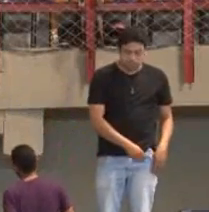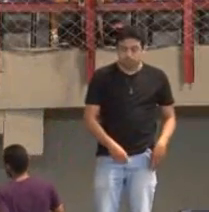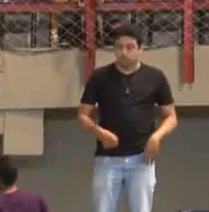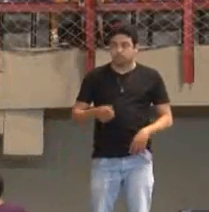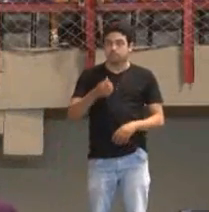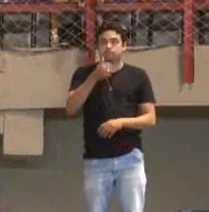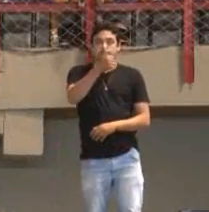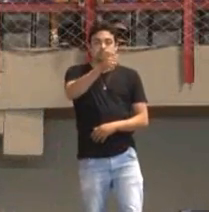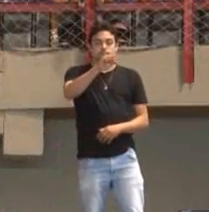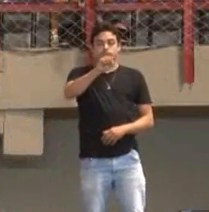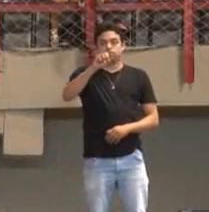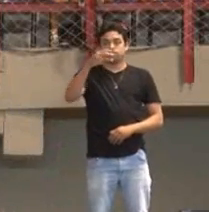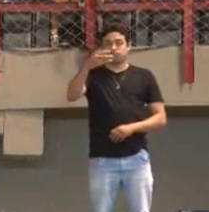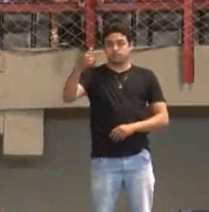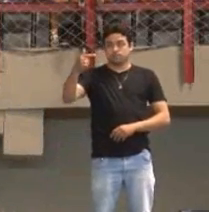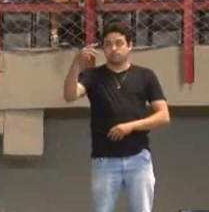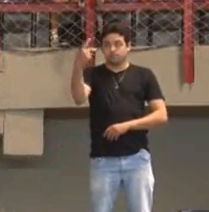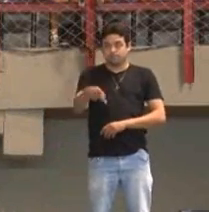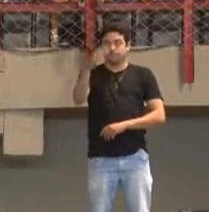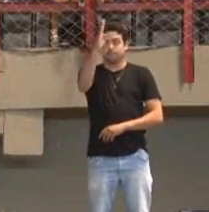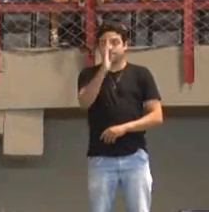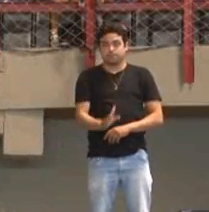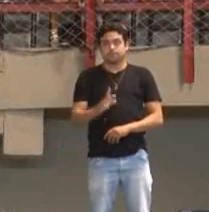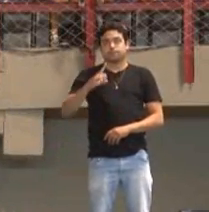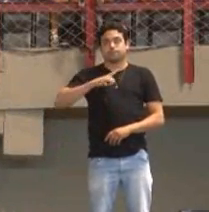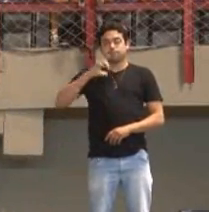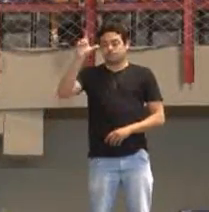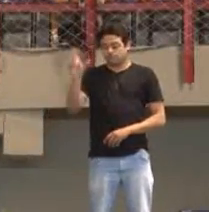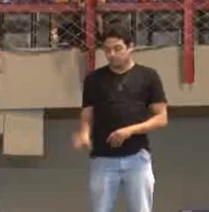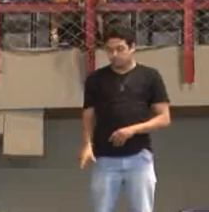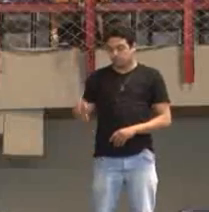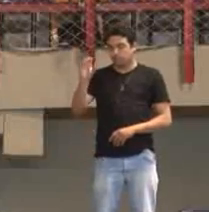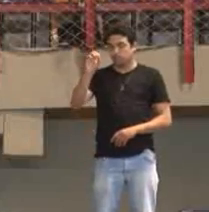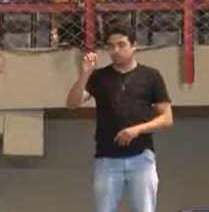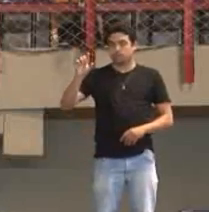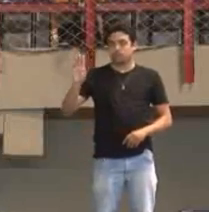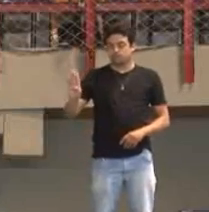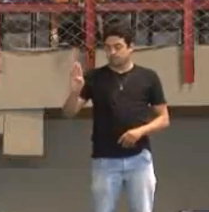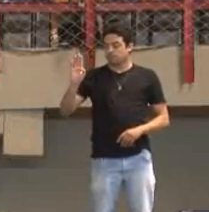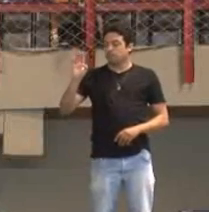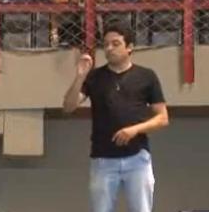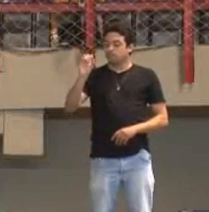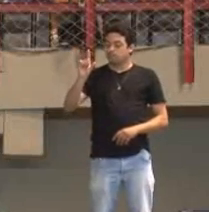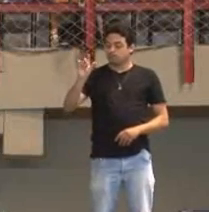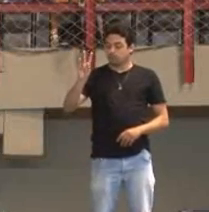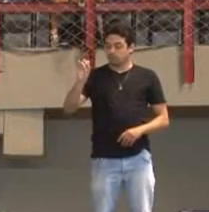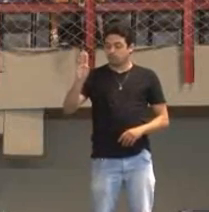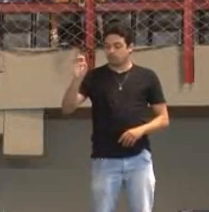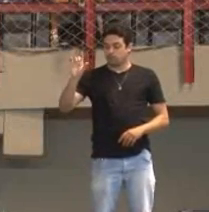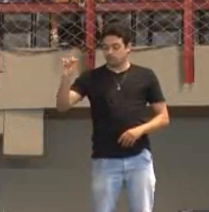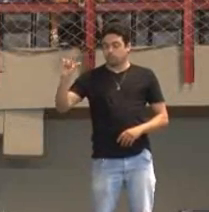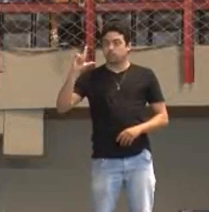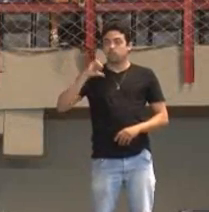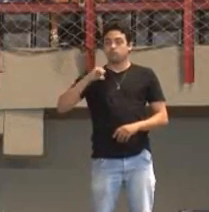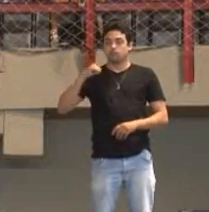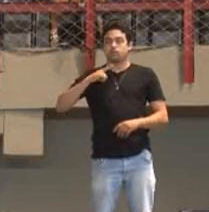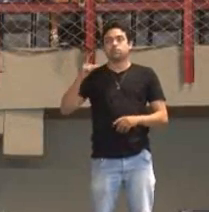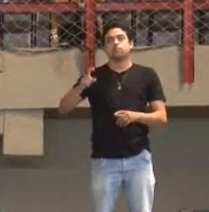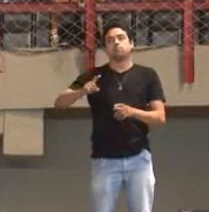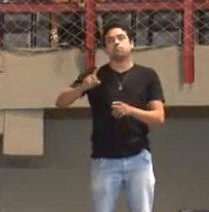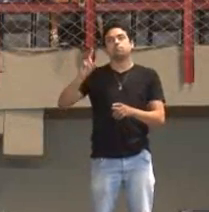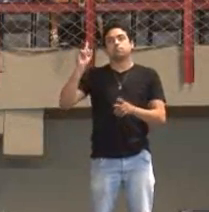1882 no Brasil, este poeta que tem aí a imagem, Olavo Bilac, vai trazer de volta Grécia e